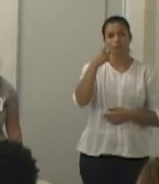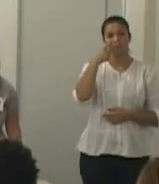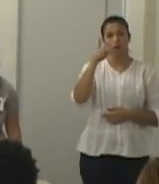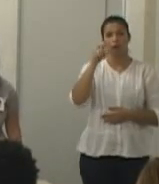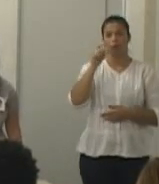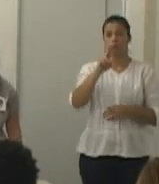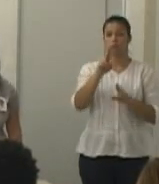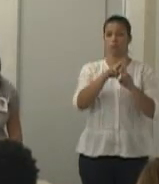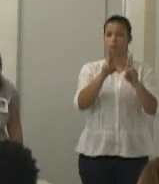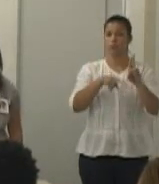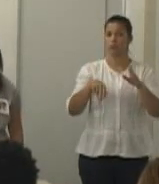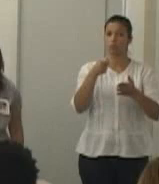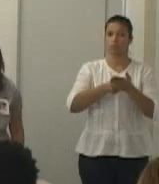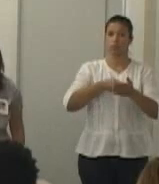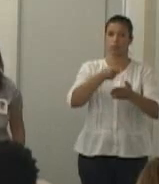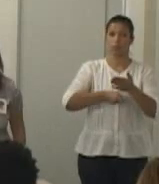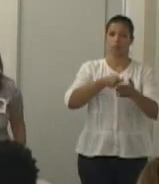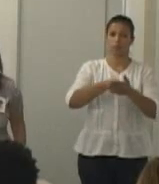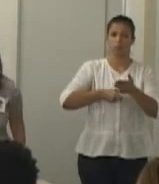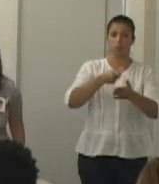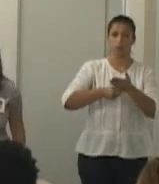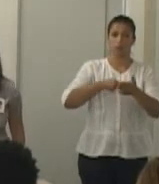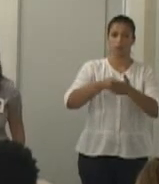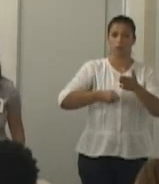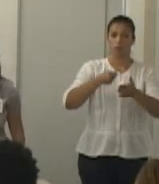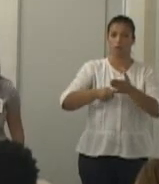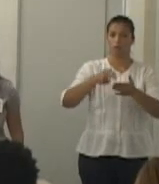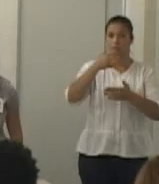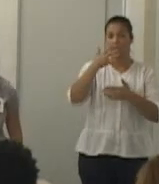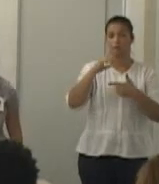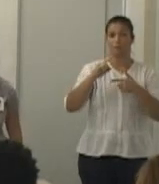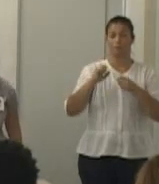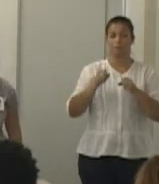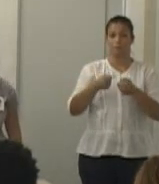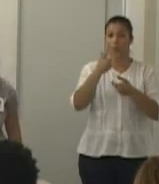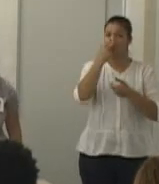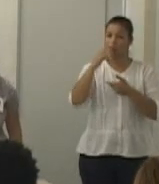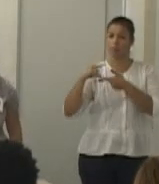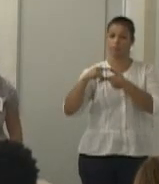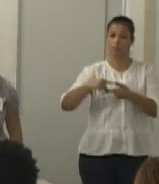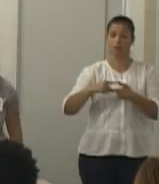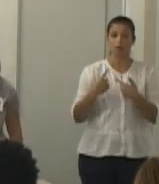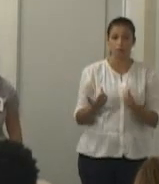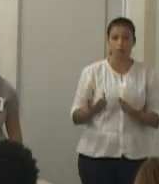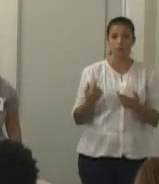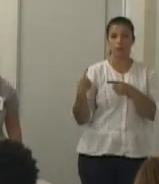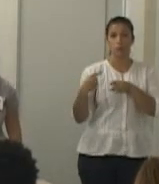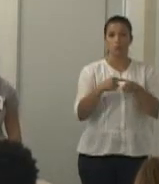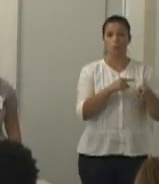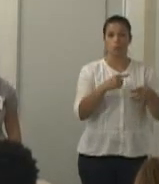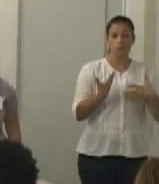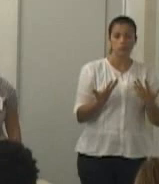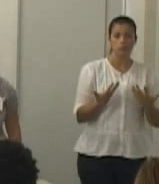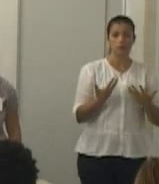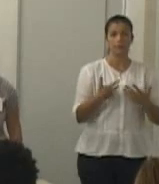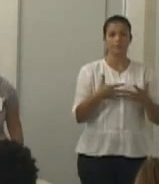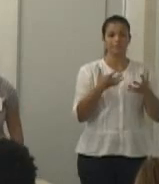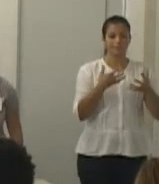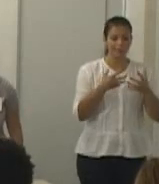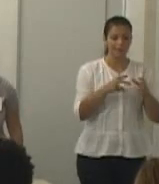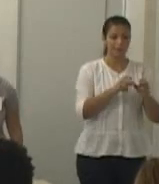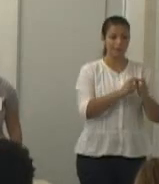muito contra forças conservadoras forças essas que são contra os movimentos de ampliação de